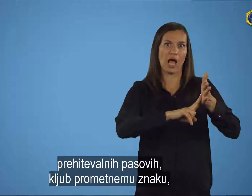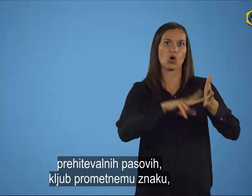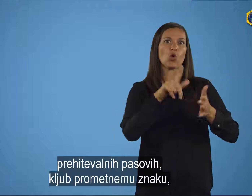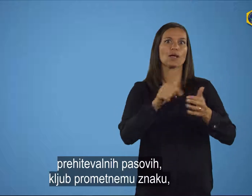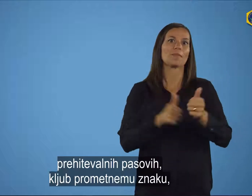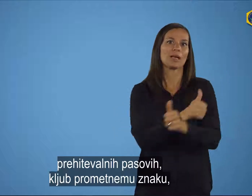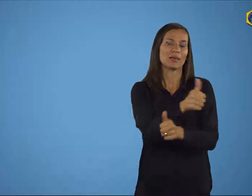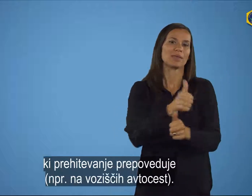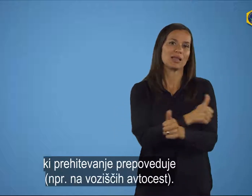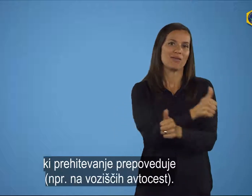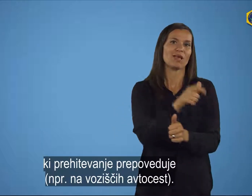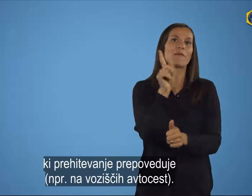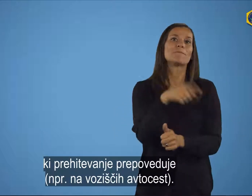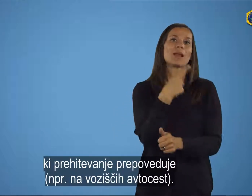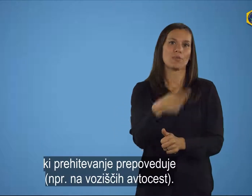avtocest.